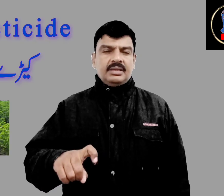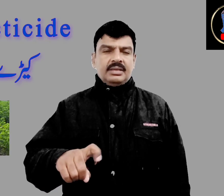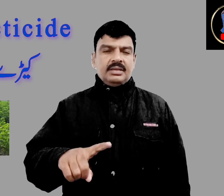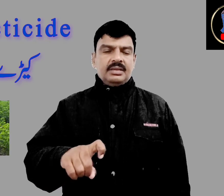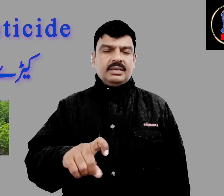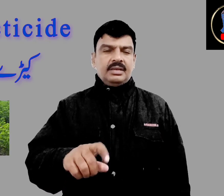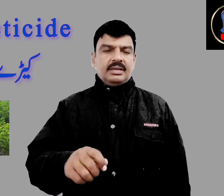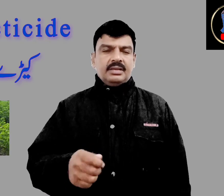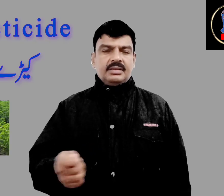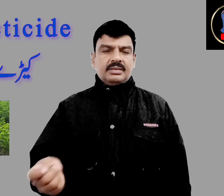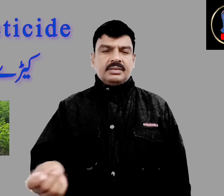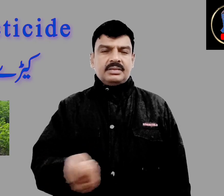कीड़ा